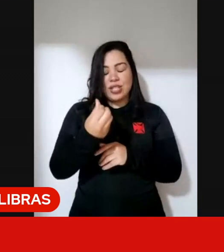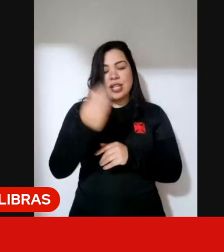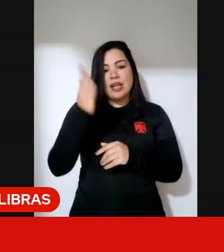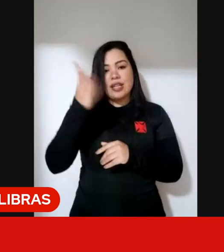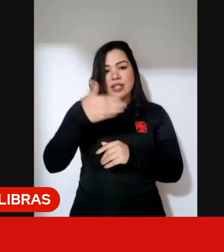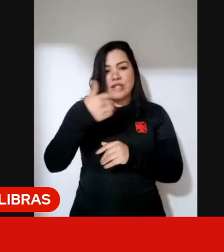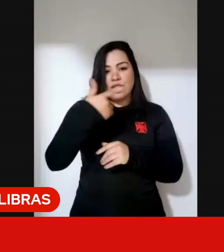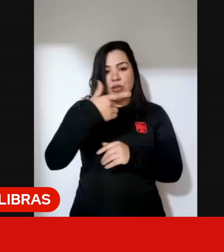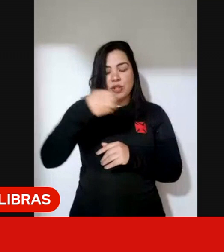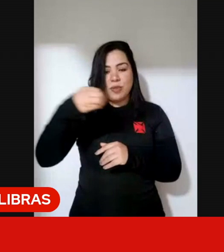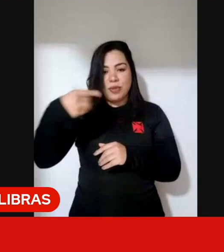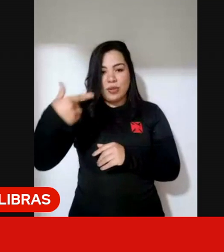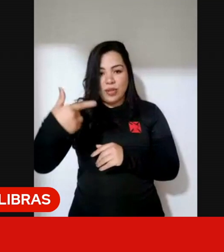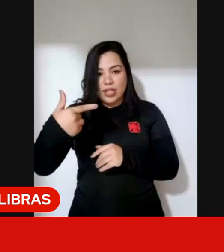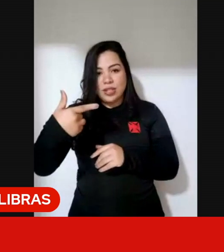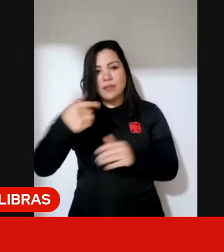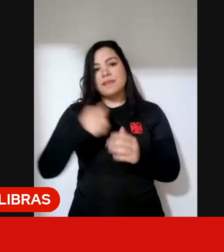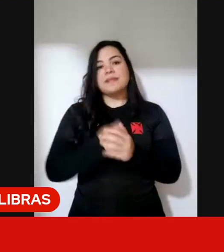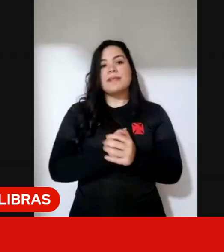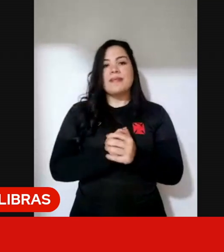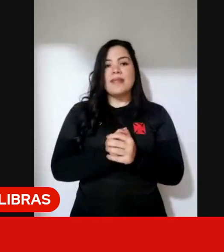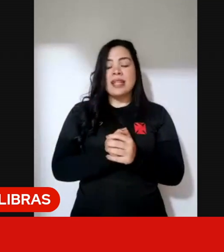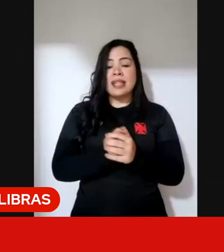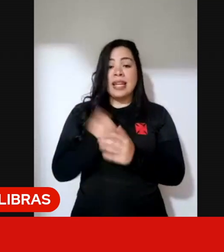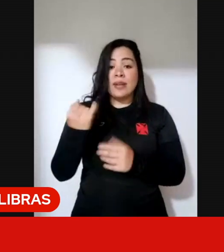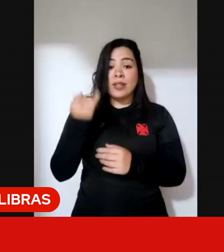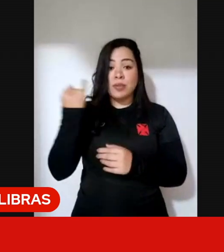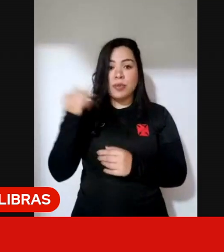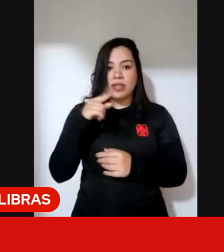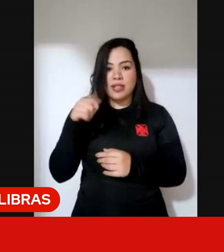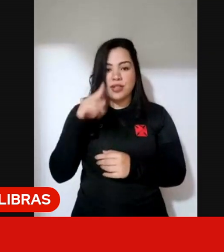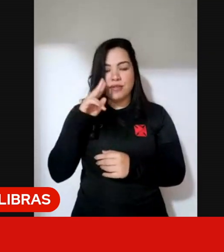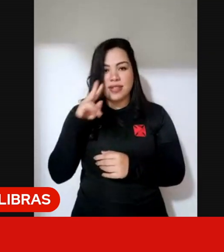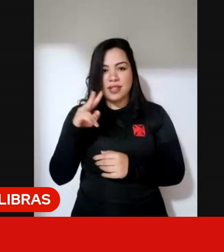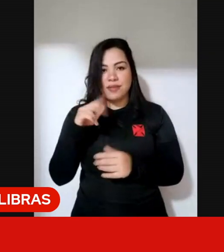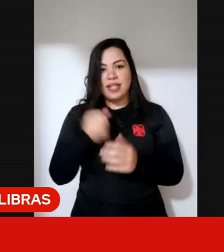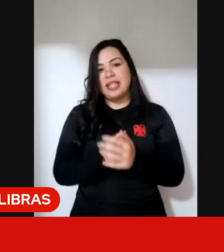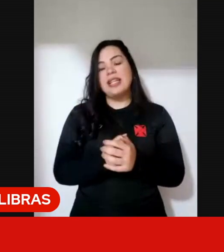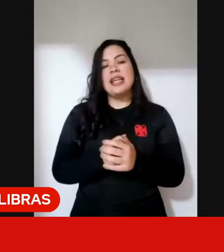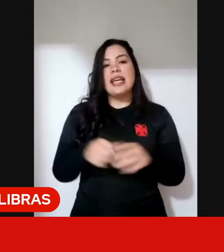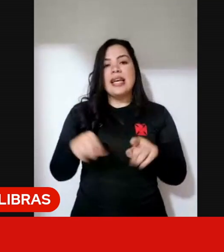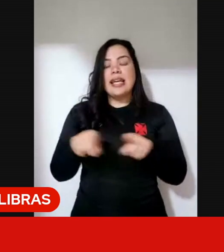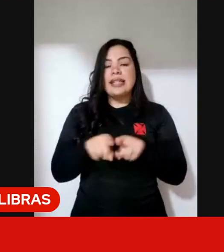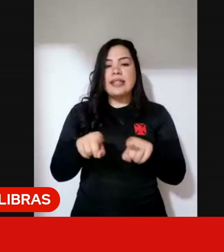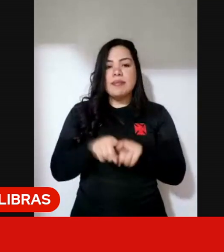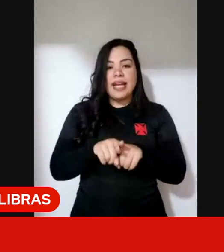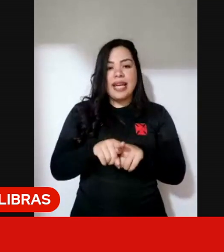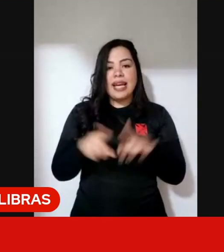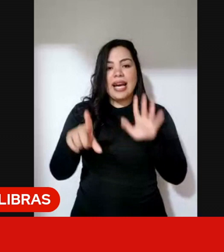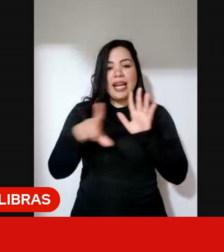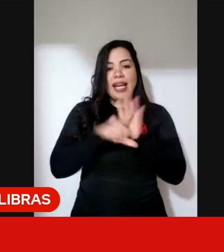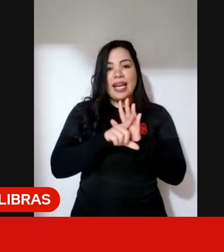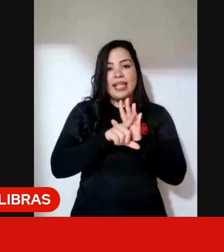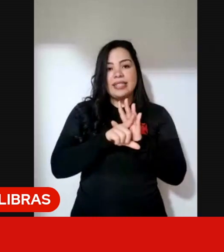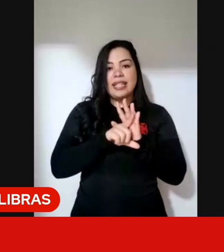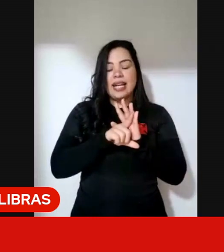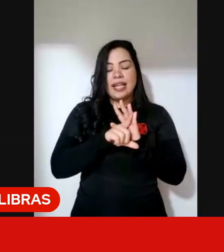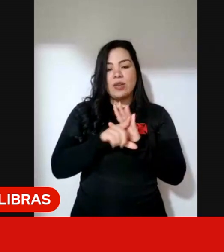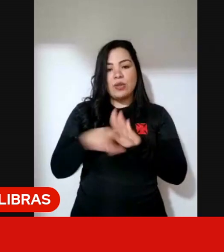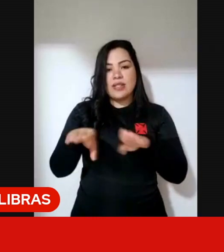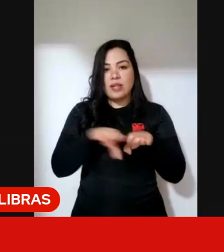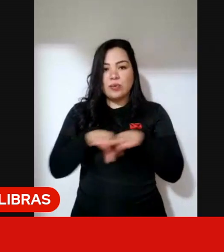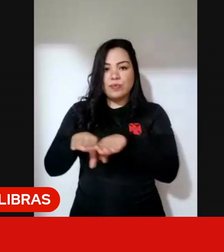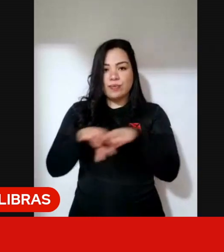10.436 de 2002, né, que eu acho importante vocês verem, e também a Lei